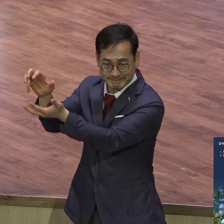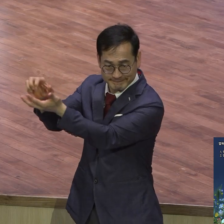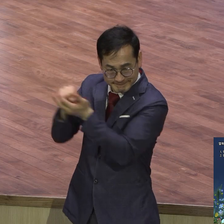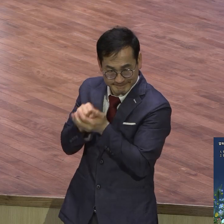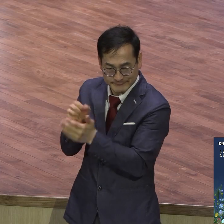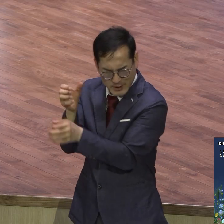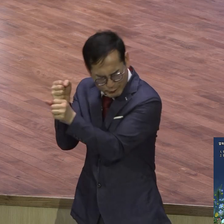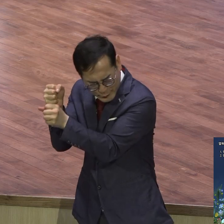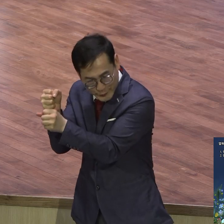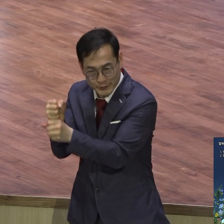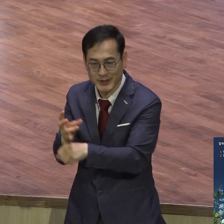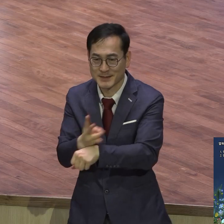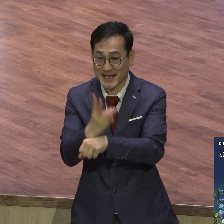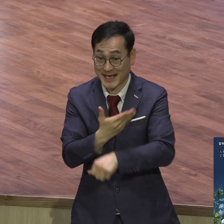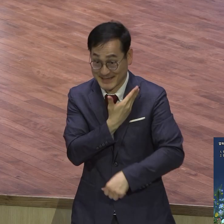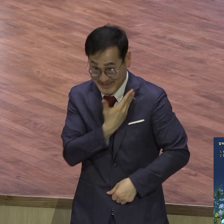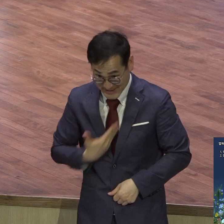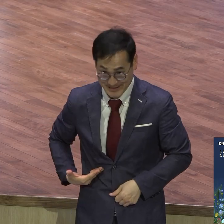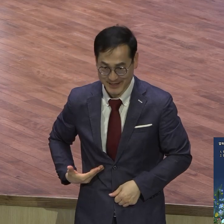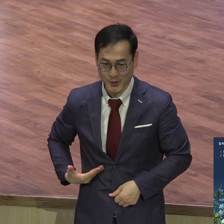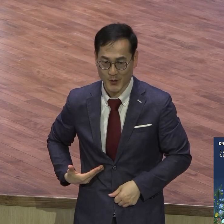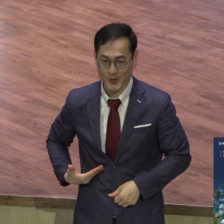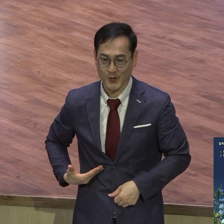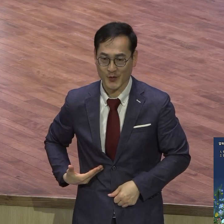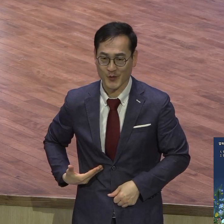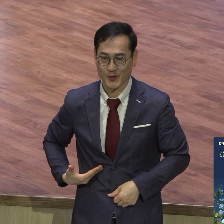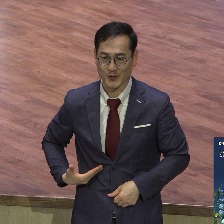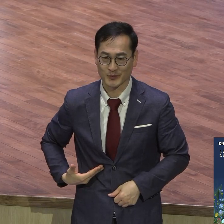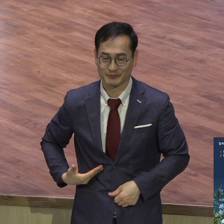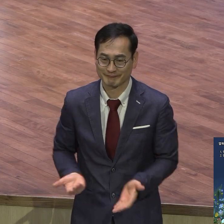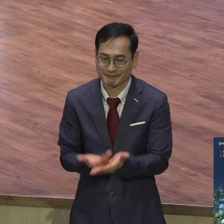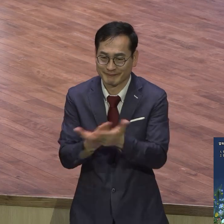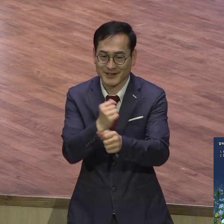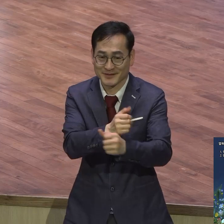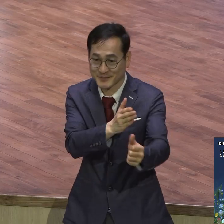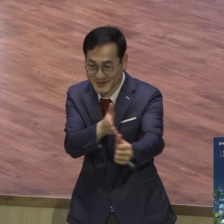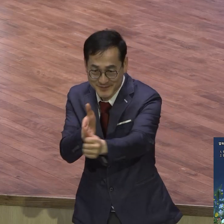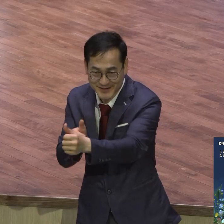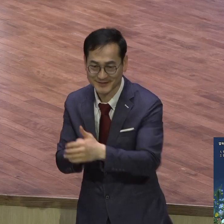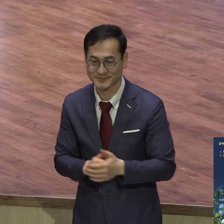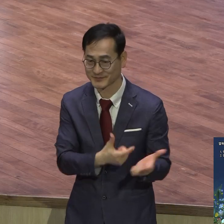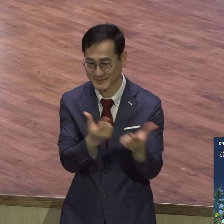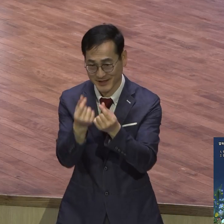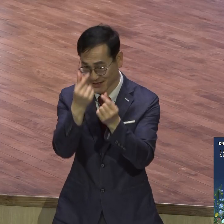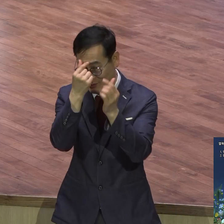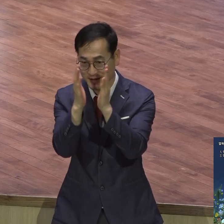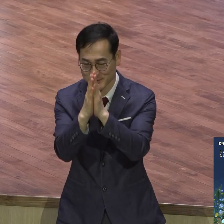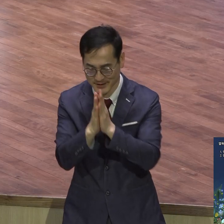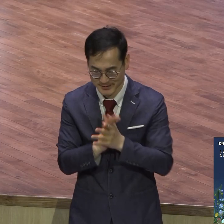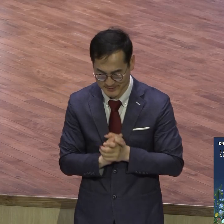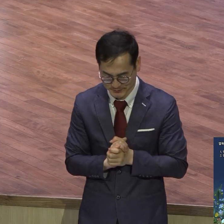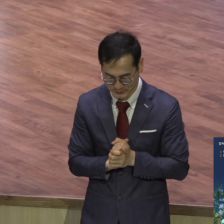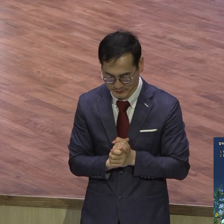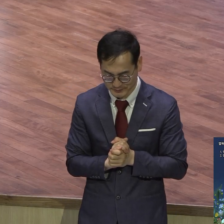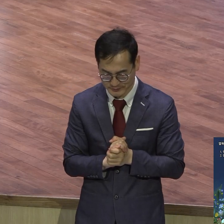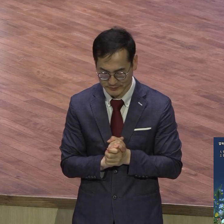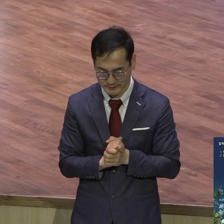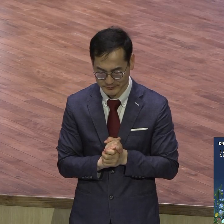서미스로 당당하게 서시기를 제모로 축복합니다 이루합시다 아버지 하나님 우리 영계 모든 성도들